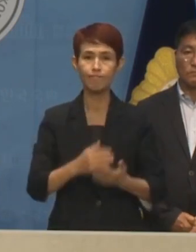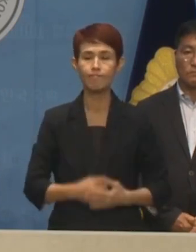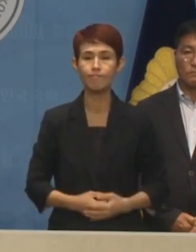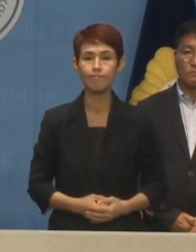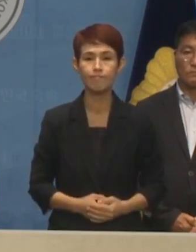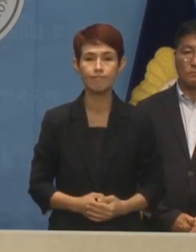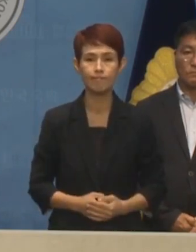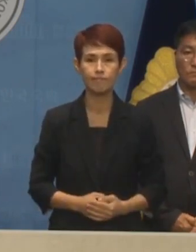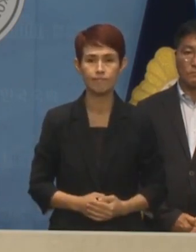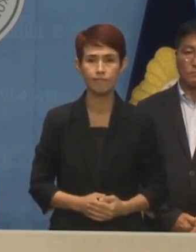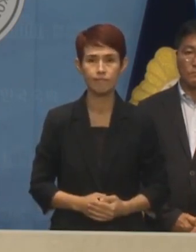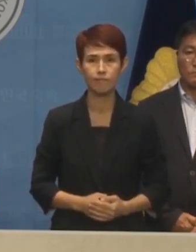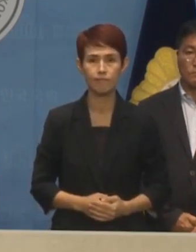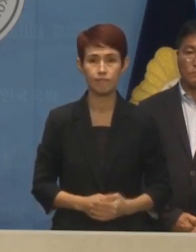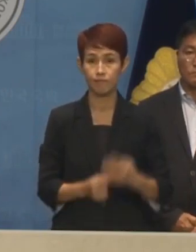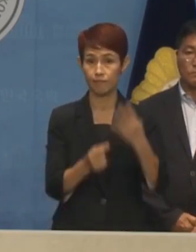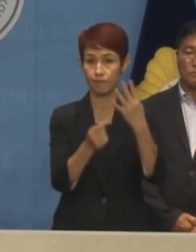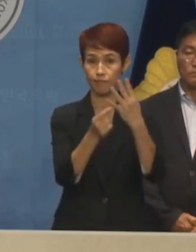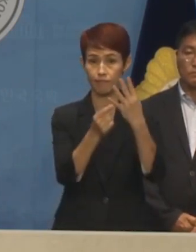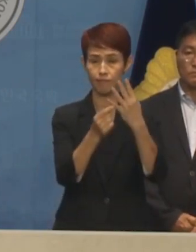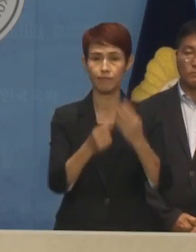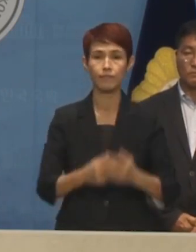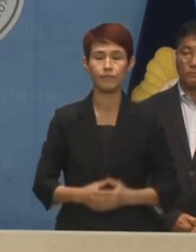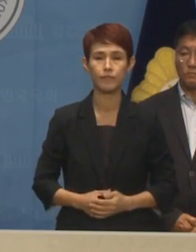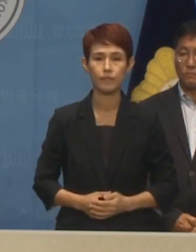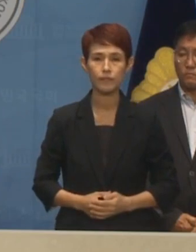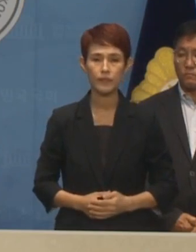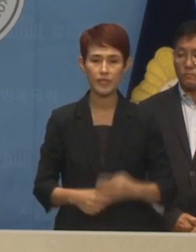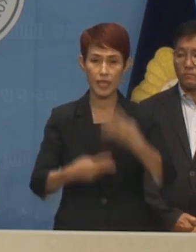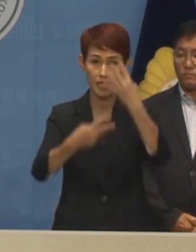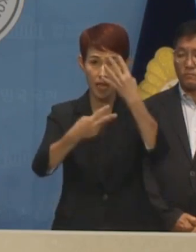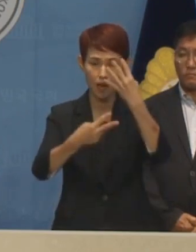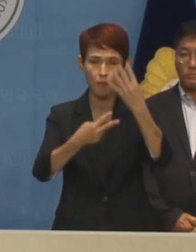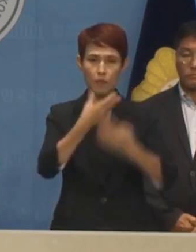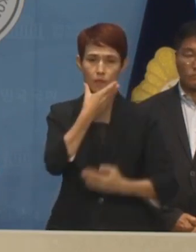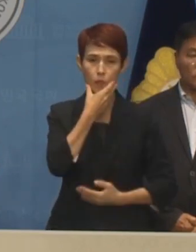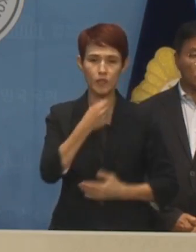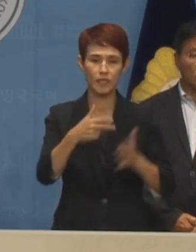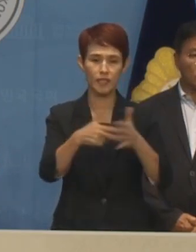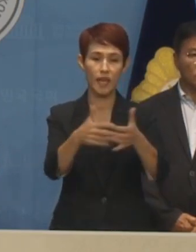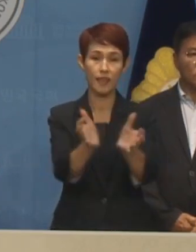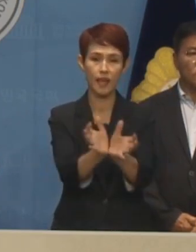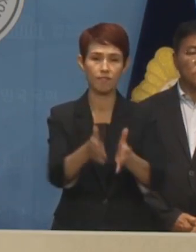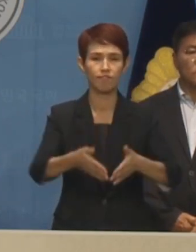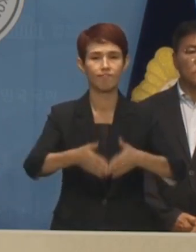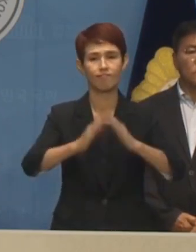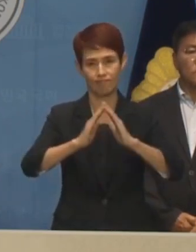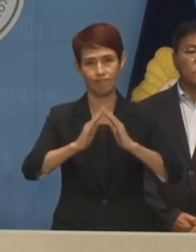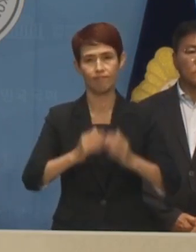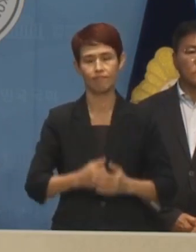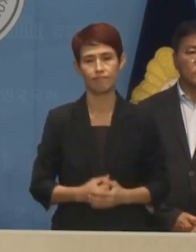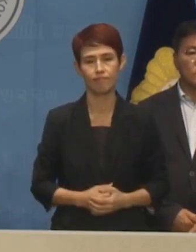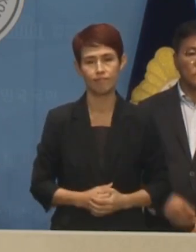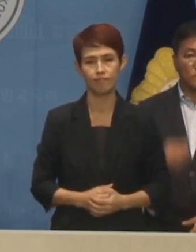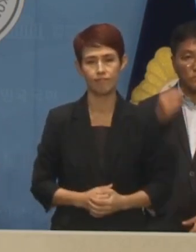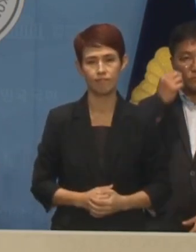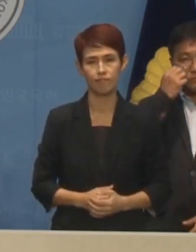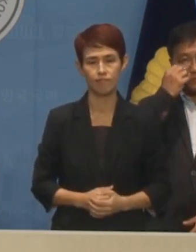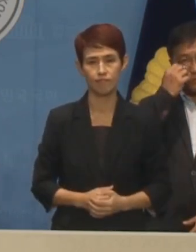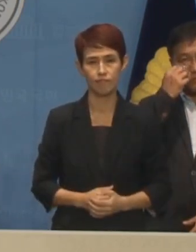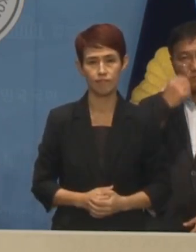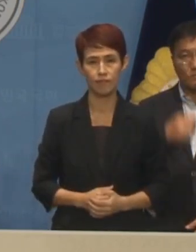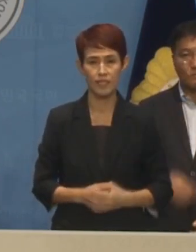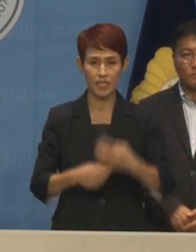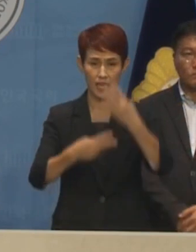개정하겠습니다. 넷째, 4.3 복지의료재단을 설립할 수 있게 했습니다.